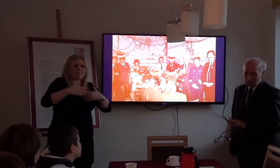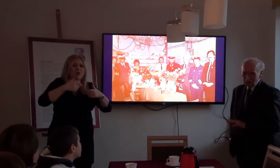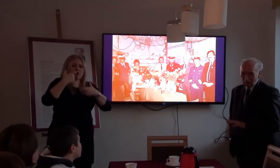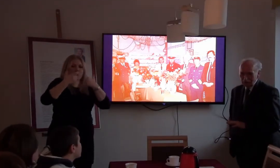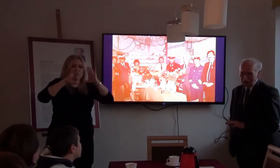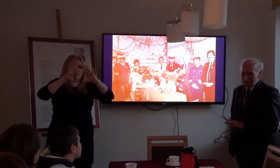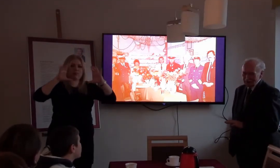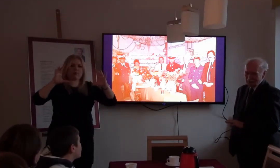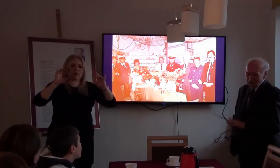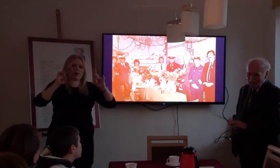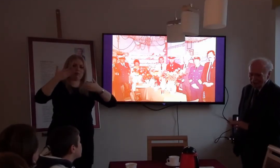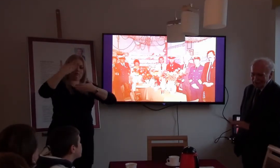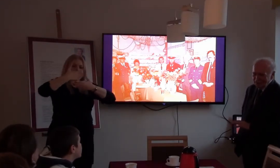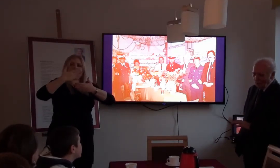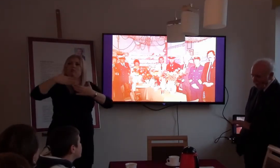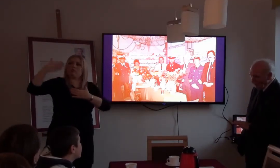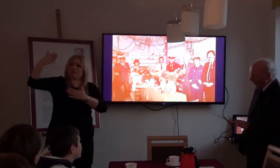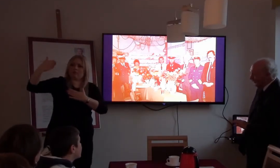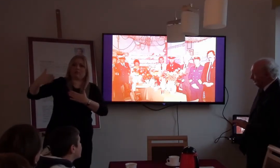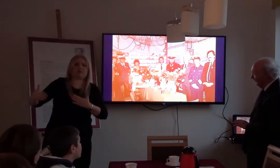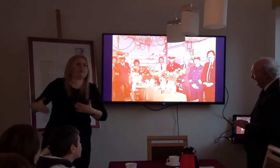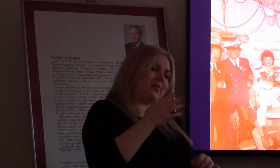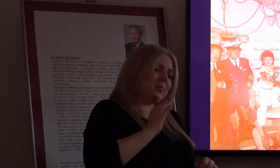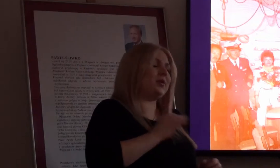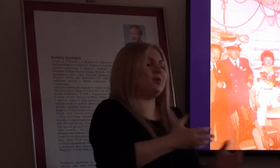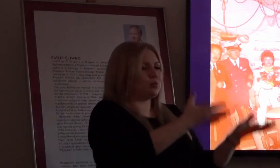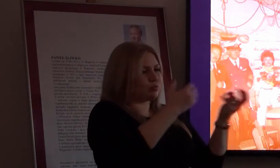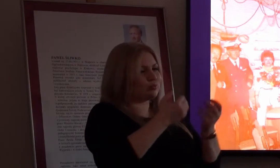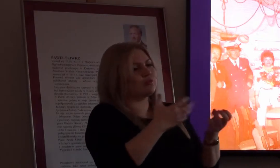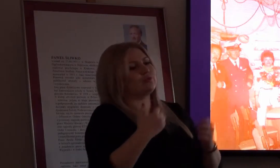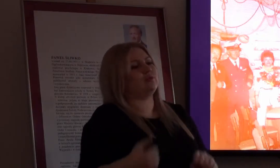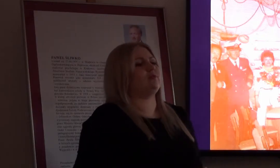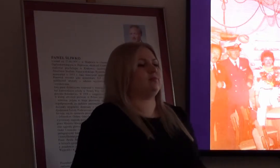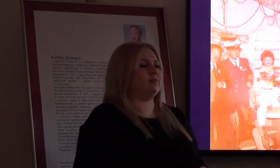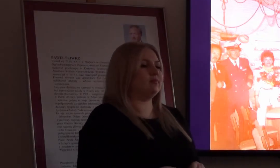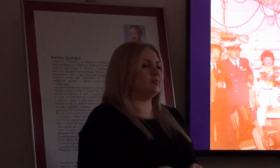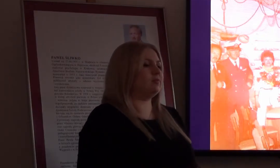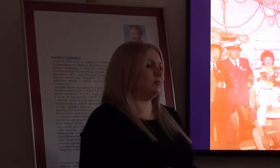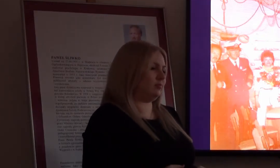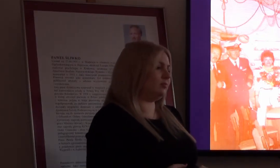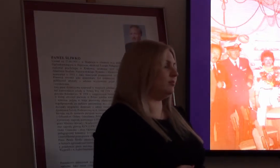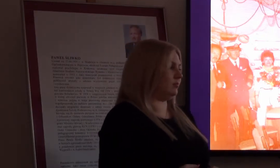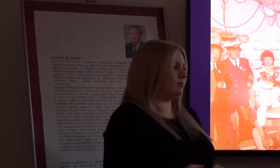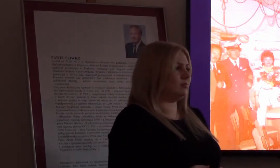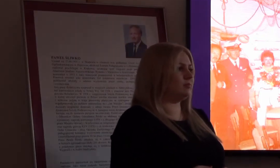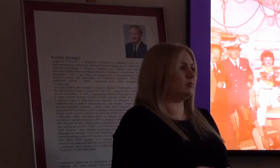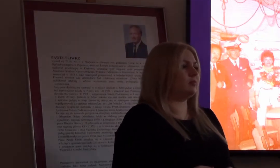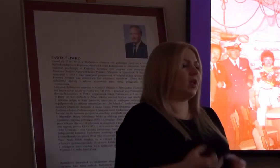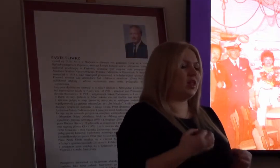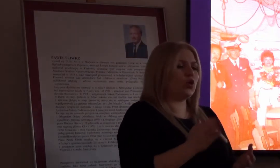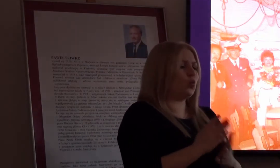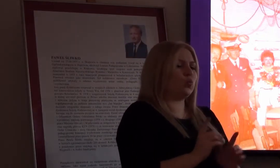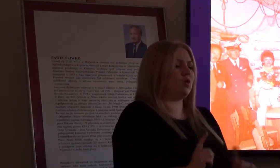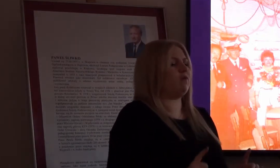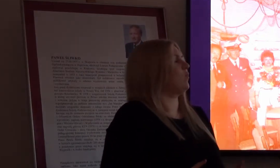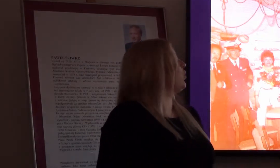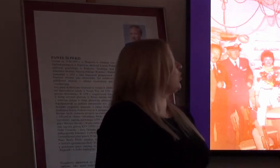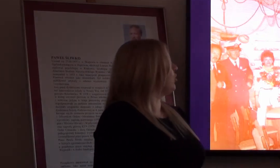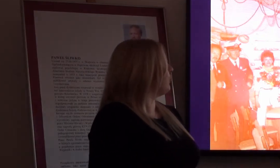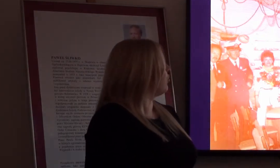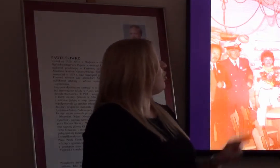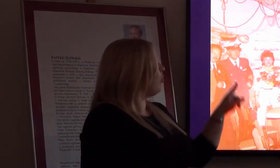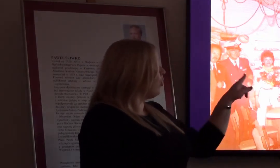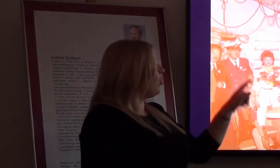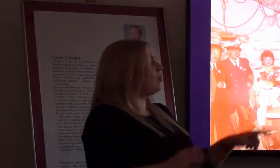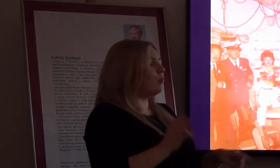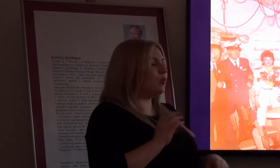takie ryby, które w oceanie łowi się, czas po prostu giną. Taka jest prawda. Natomiast jeżeli chodzi właśnie o tego pana Teofila